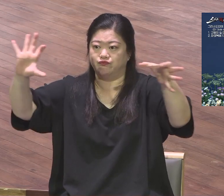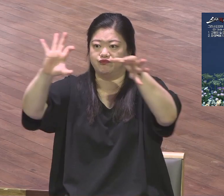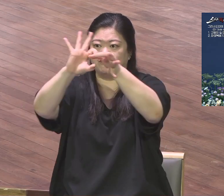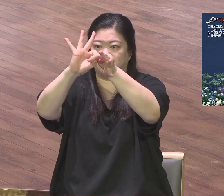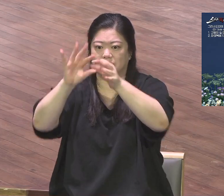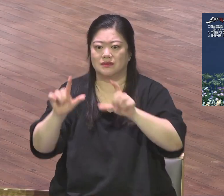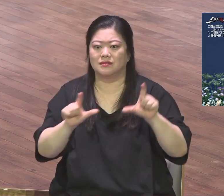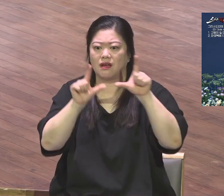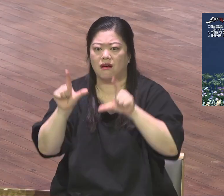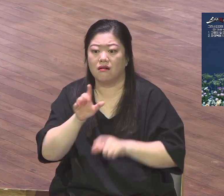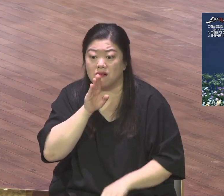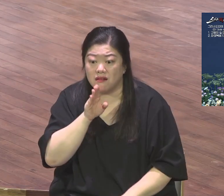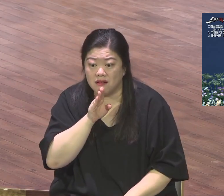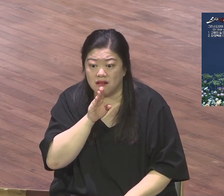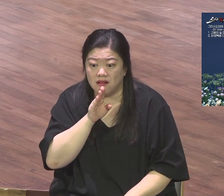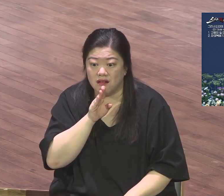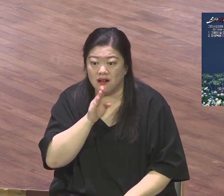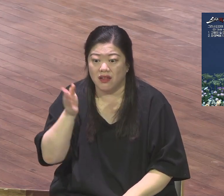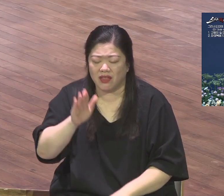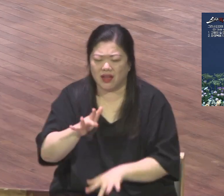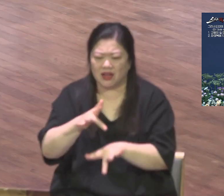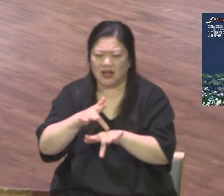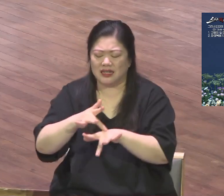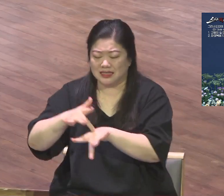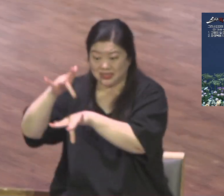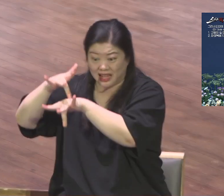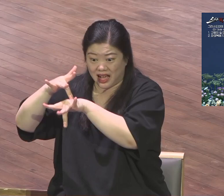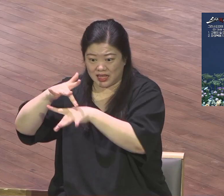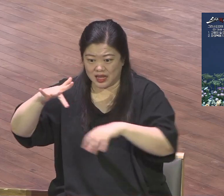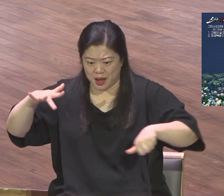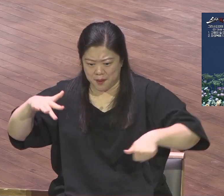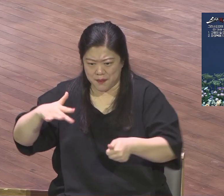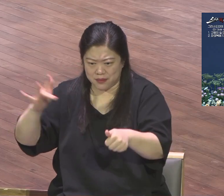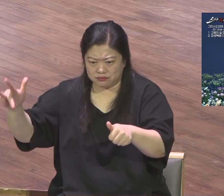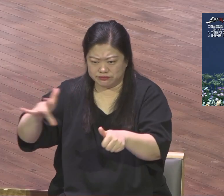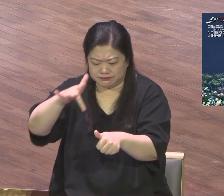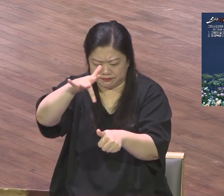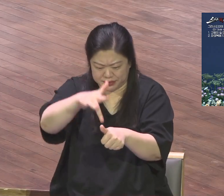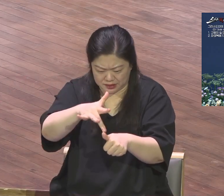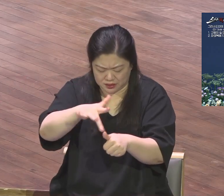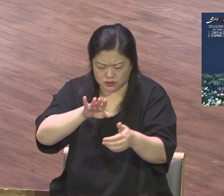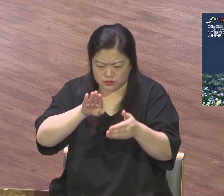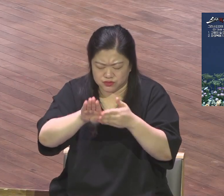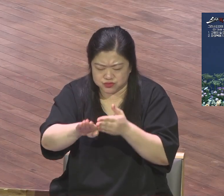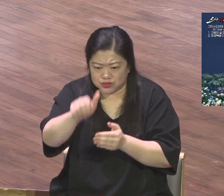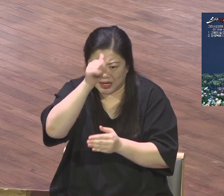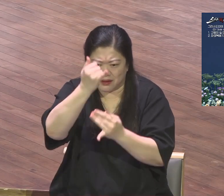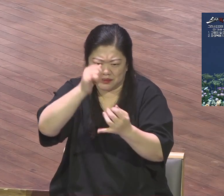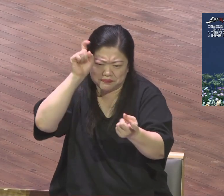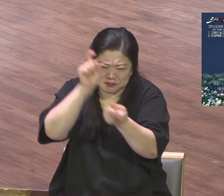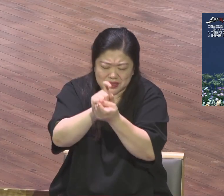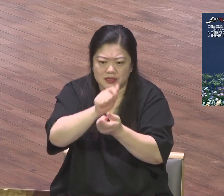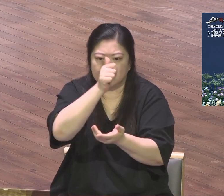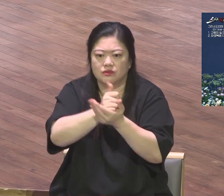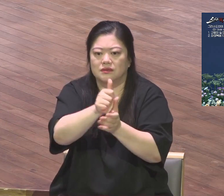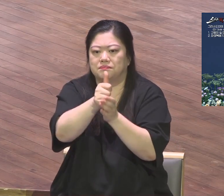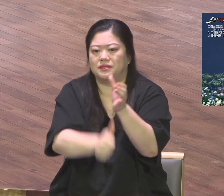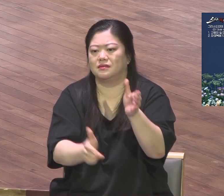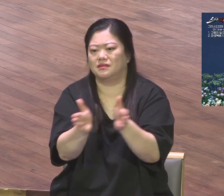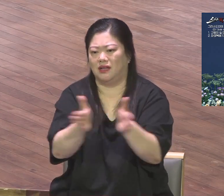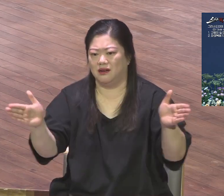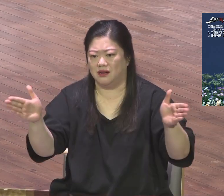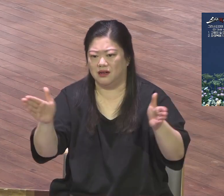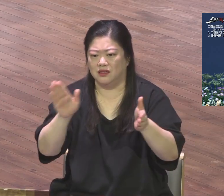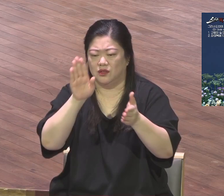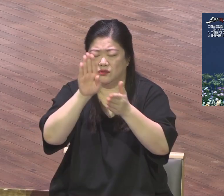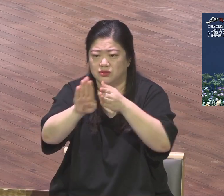그런데 예뺀 마귀에게 속아서 하나님께 불순종하는 죄를 짓고 행복의 근원이신 하나님을 떠났습니다.